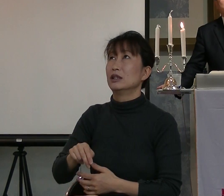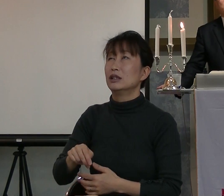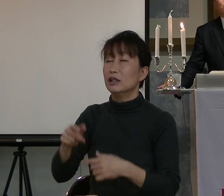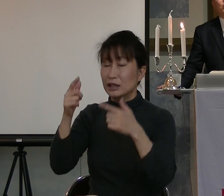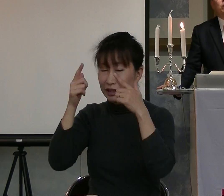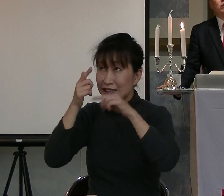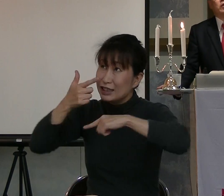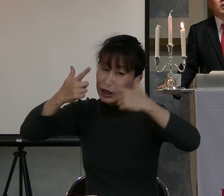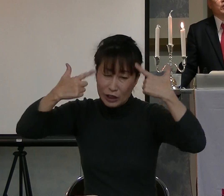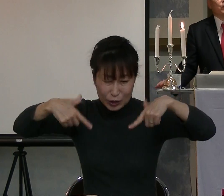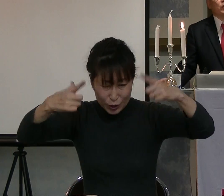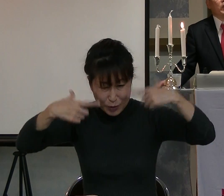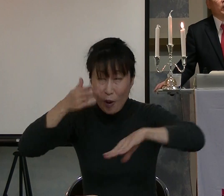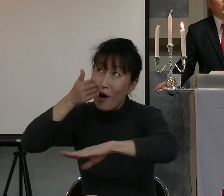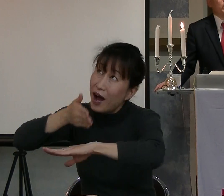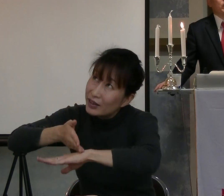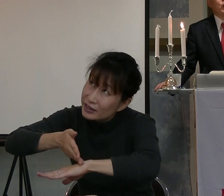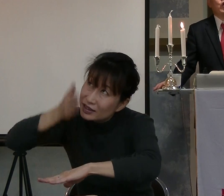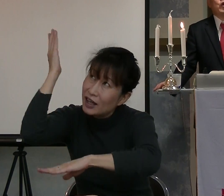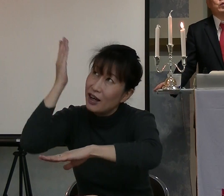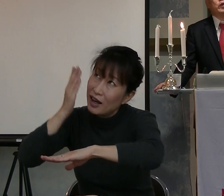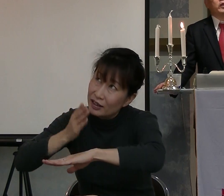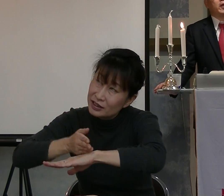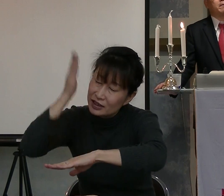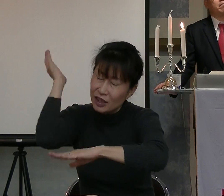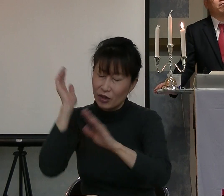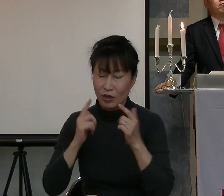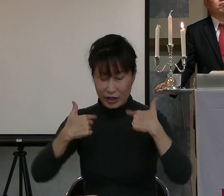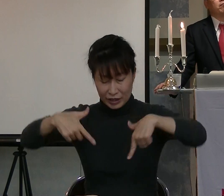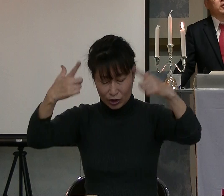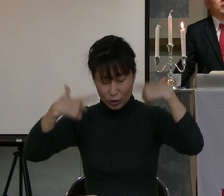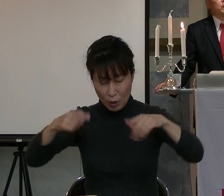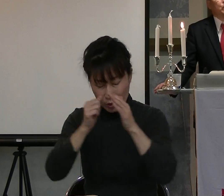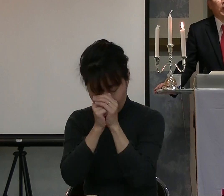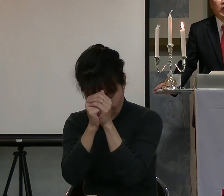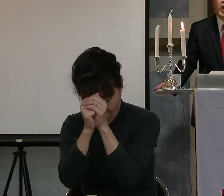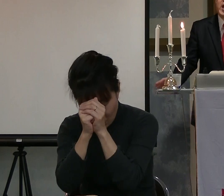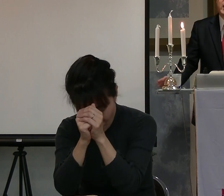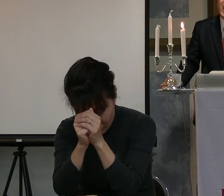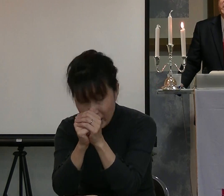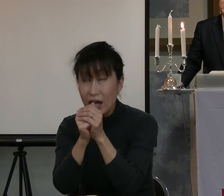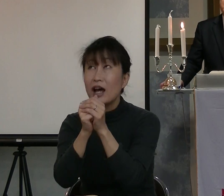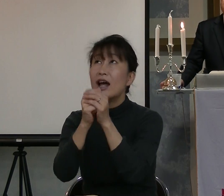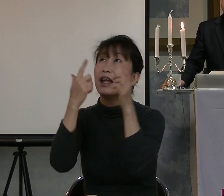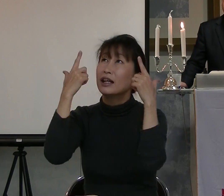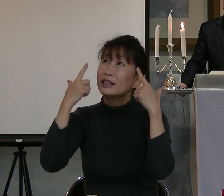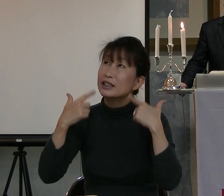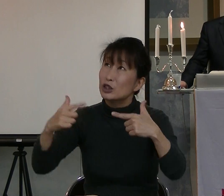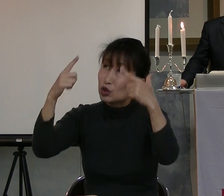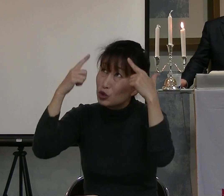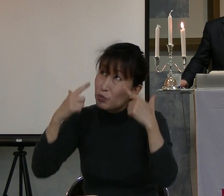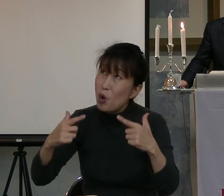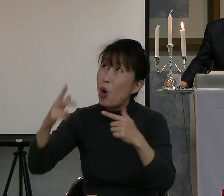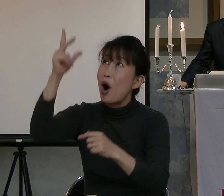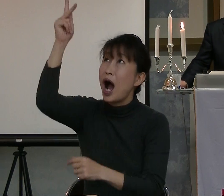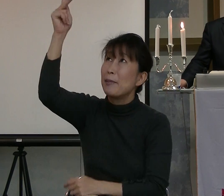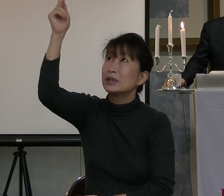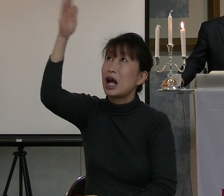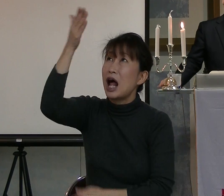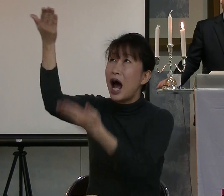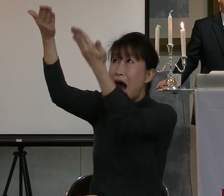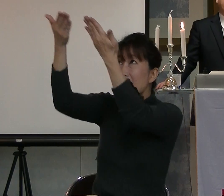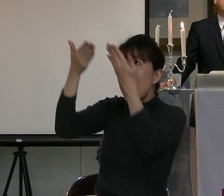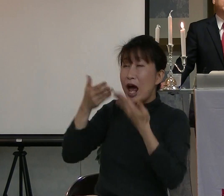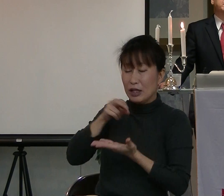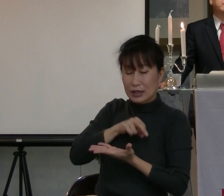に感謝と常に祈りを持って、常に神様に与えられているこの聖霊に満